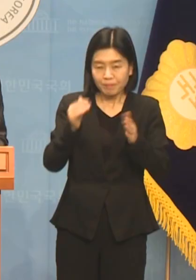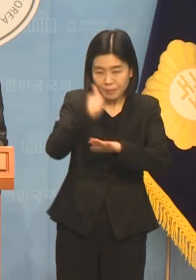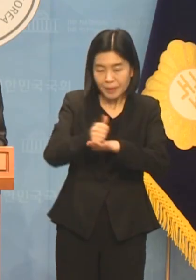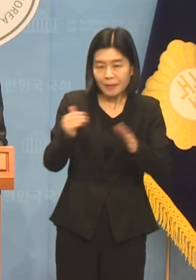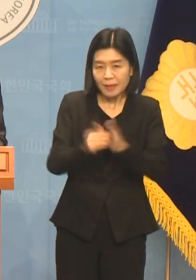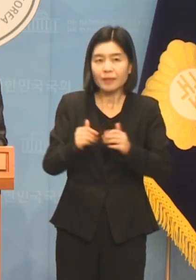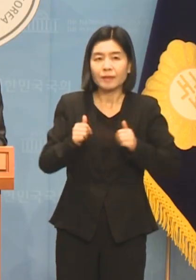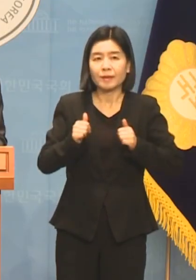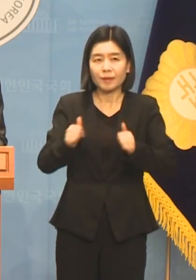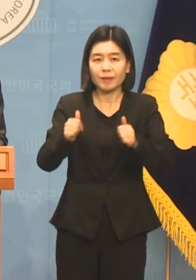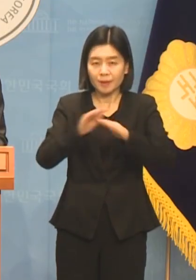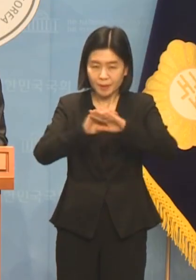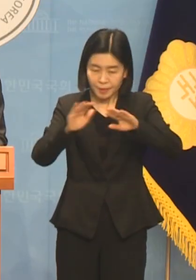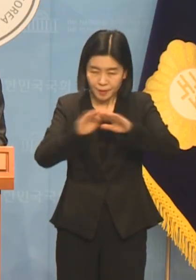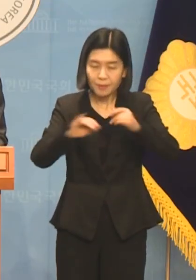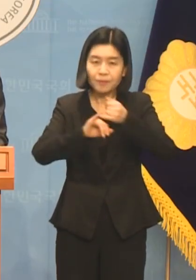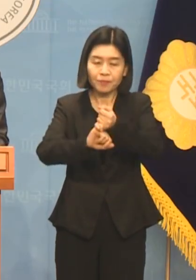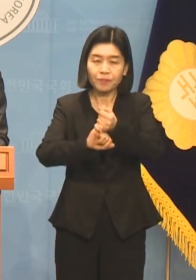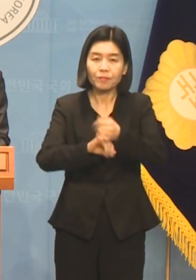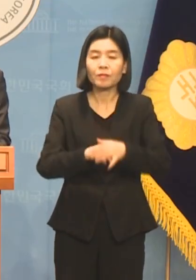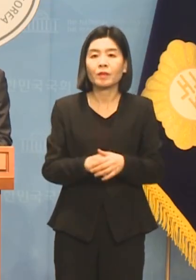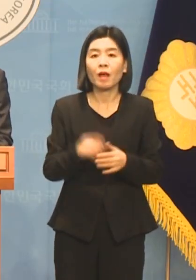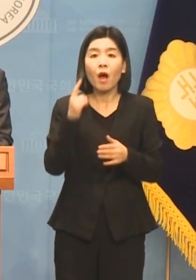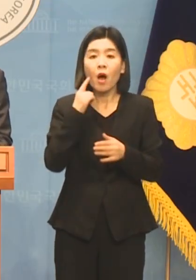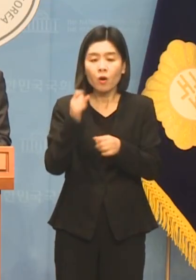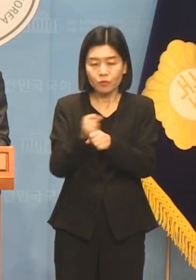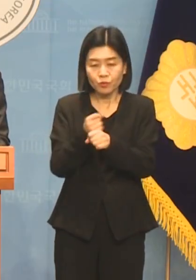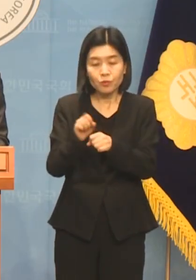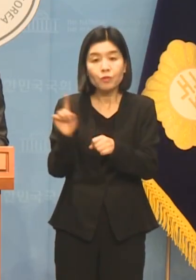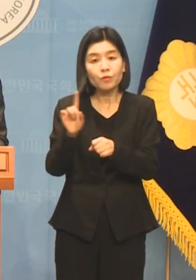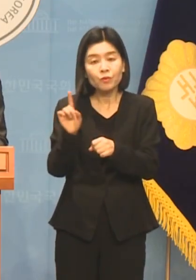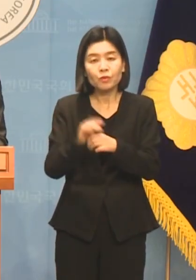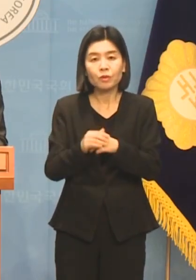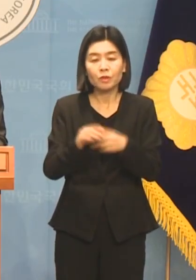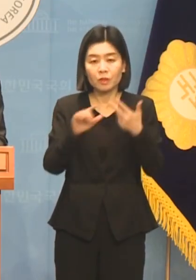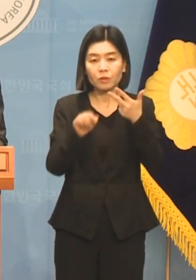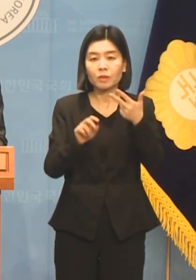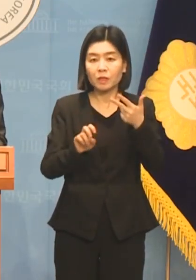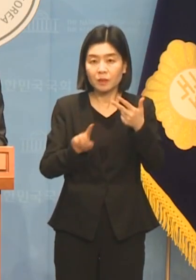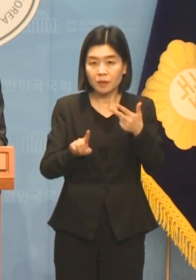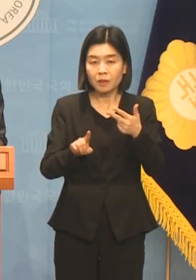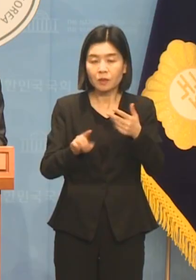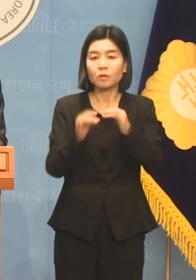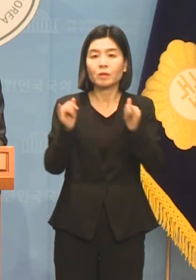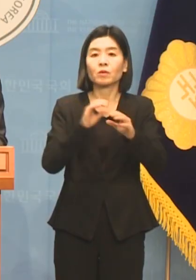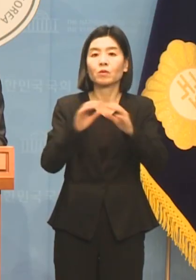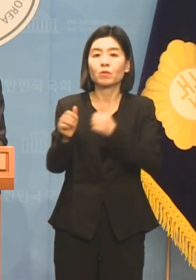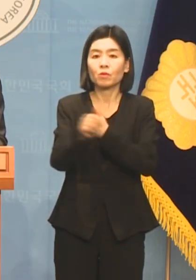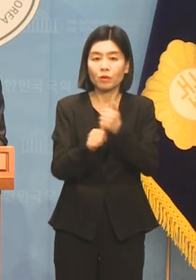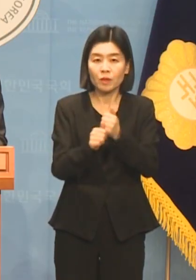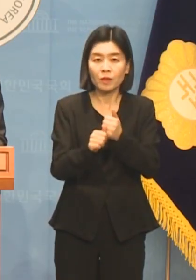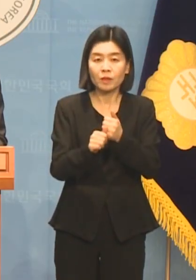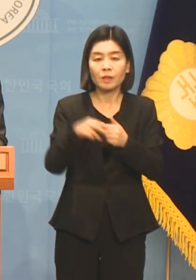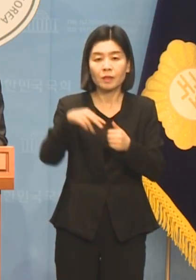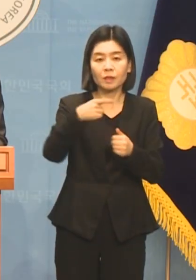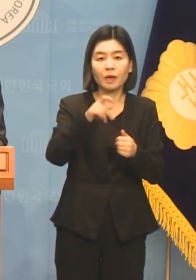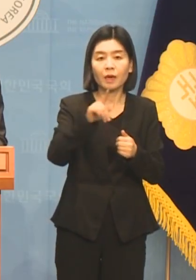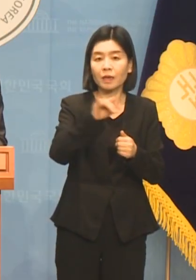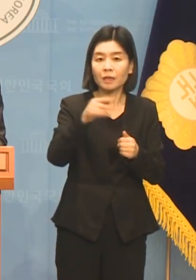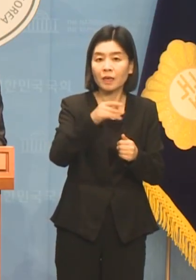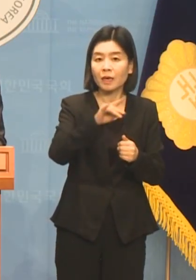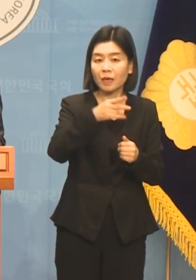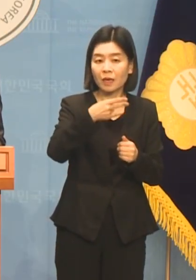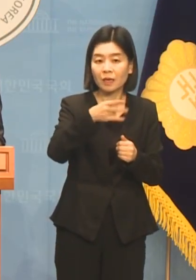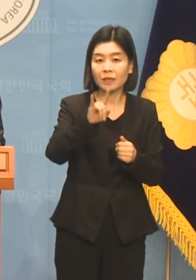관련하여 추가 보고드리겠습니다. 지난 1월 21일 국민소통위원회는 스카이데일리의 기사